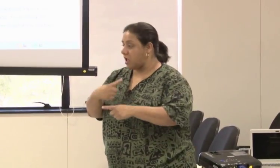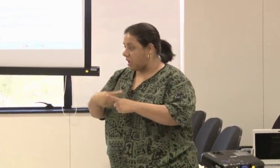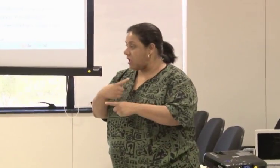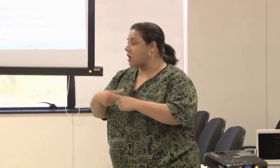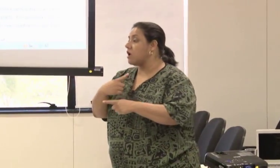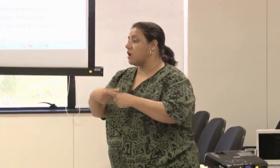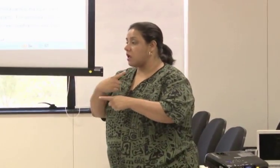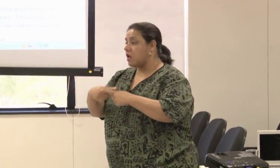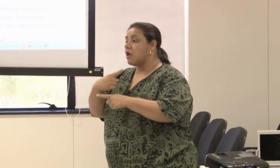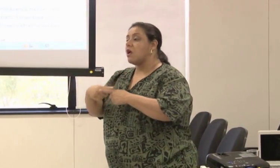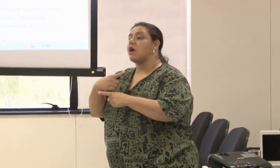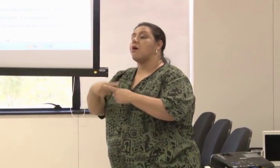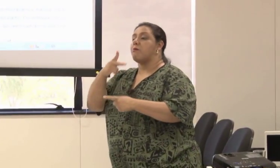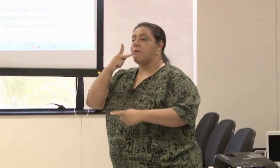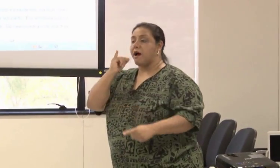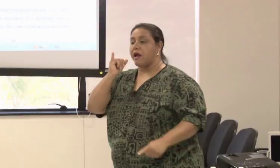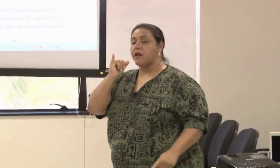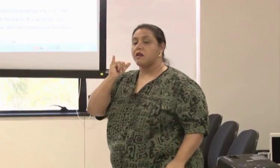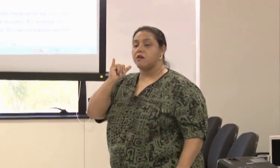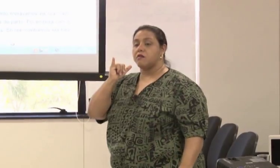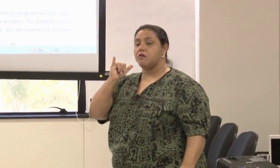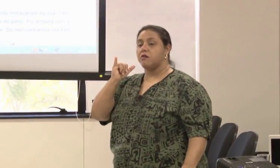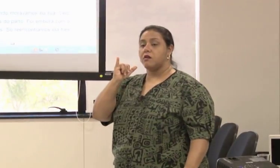Porque papai,